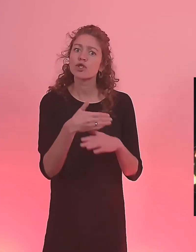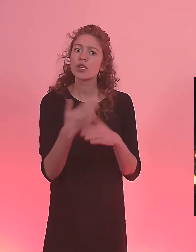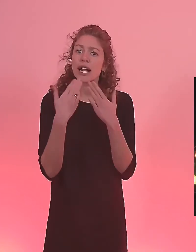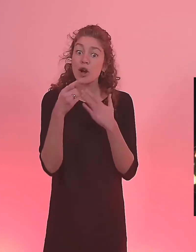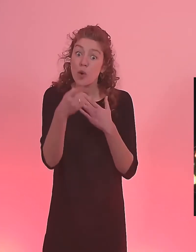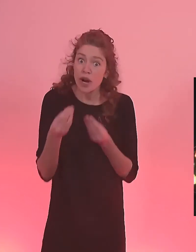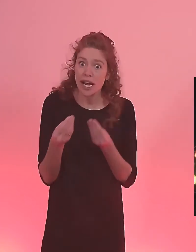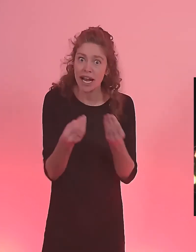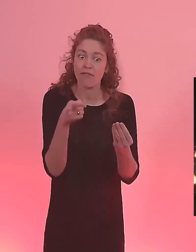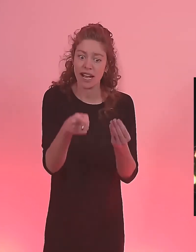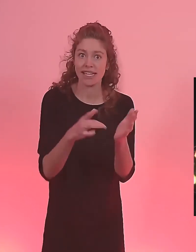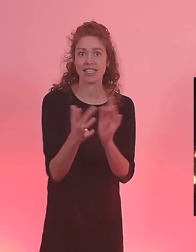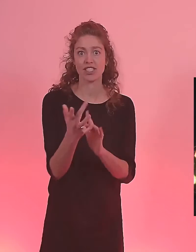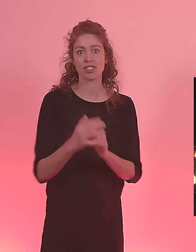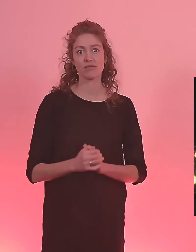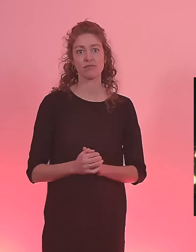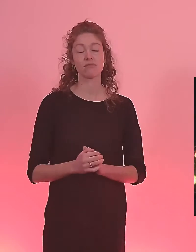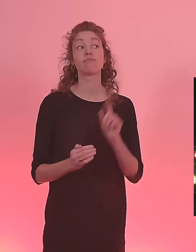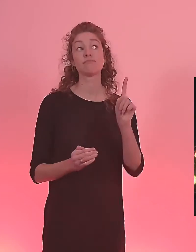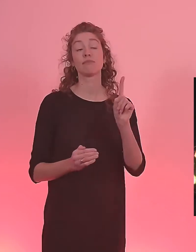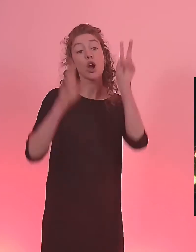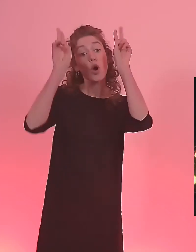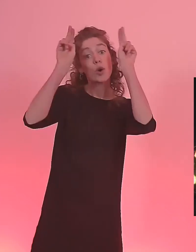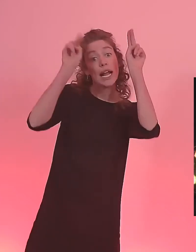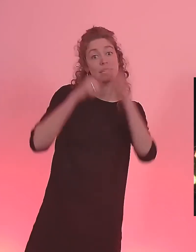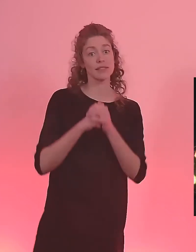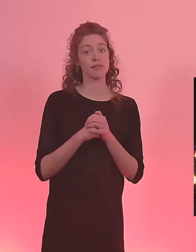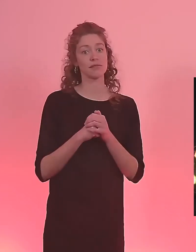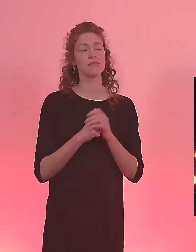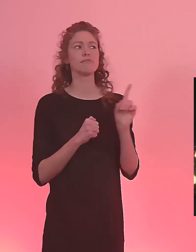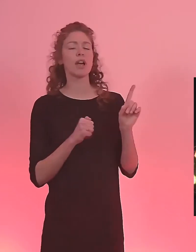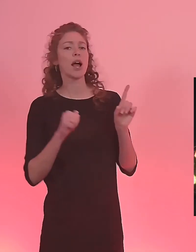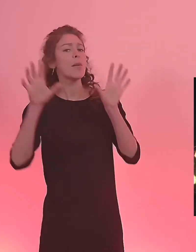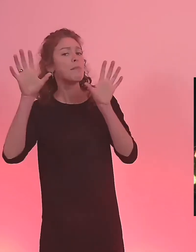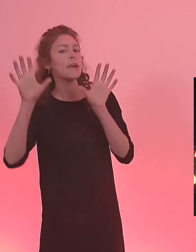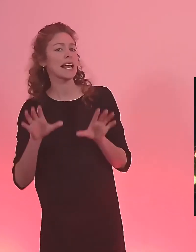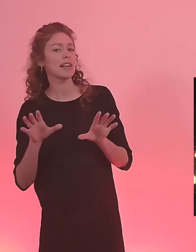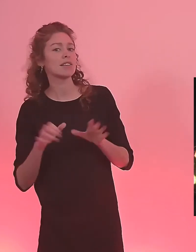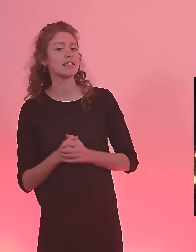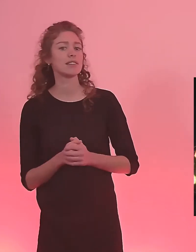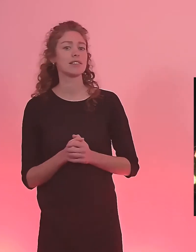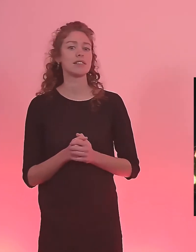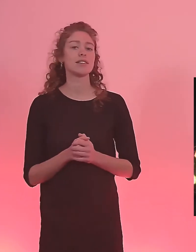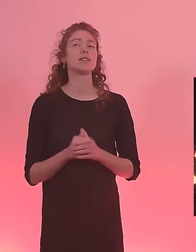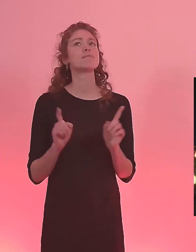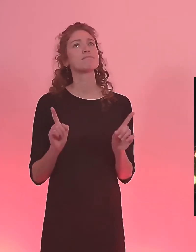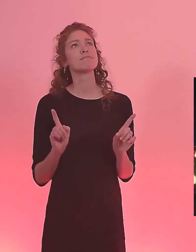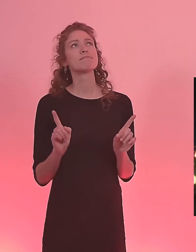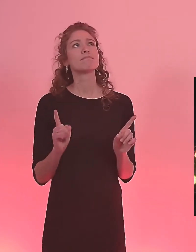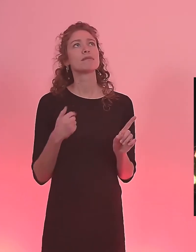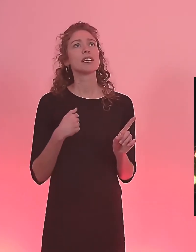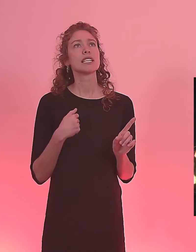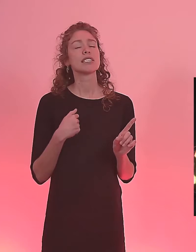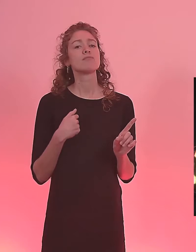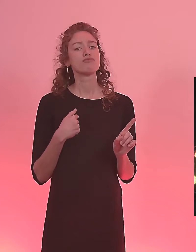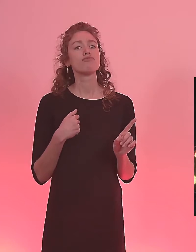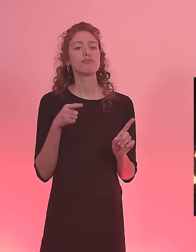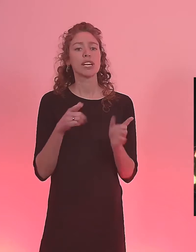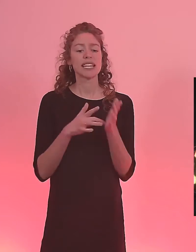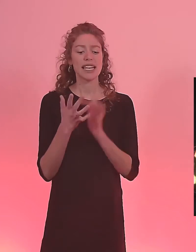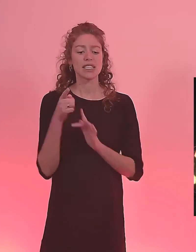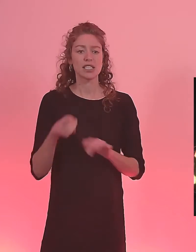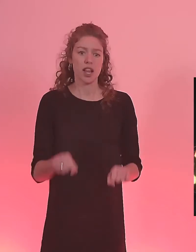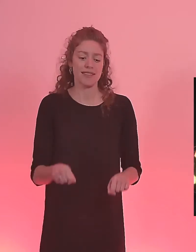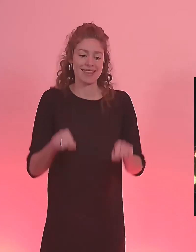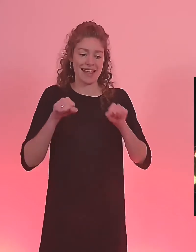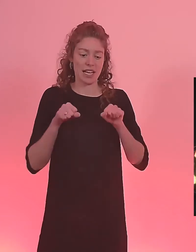konijntje. Een beertje geven. En ik zou Jezus een deken geven. Dat